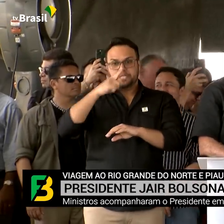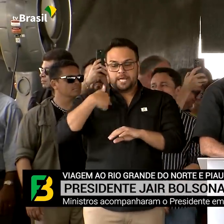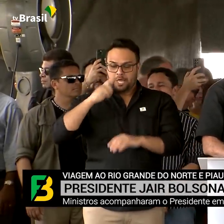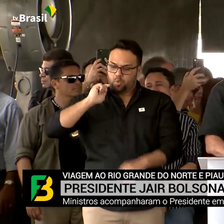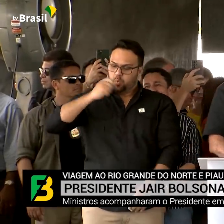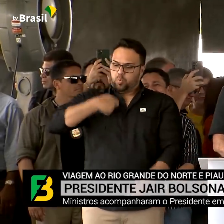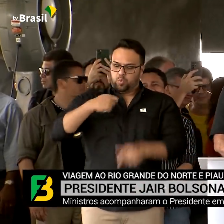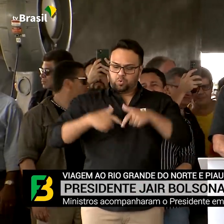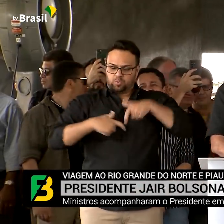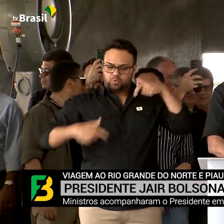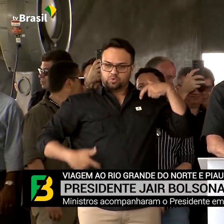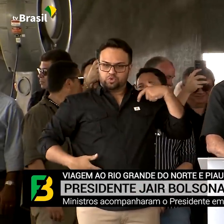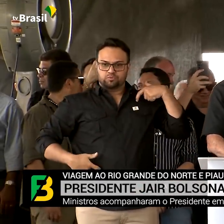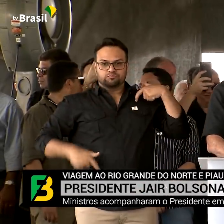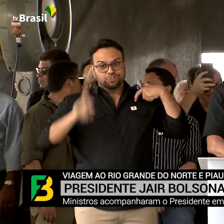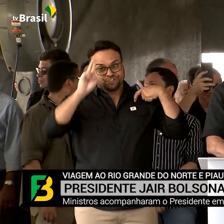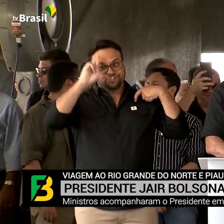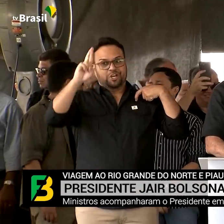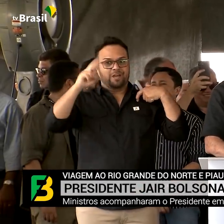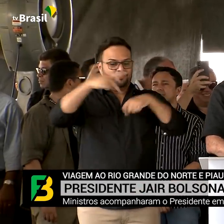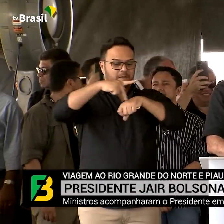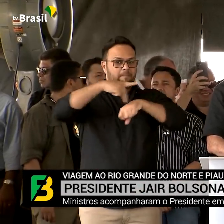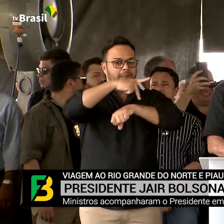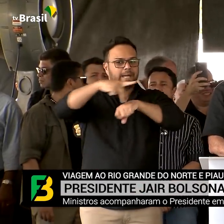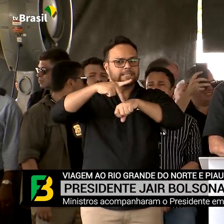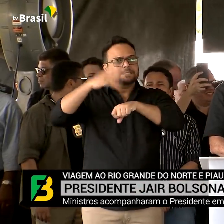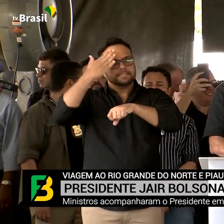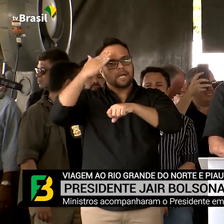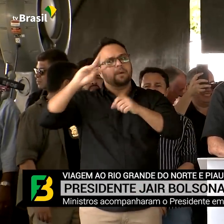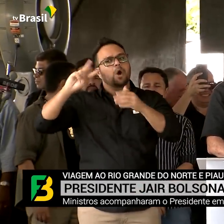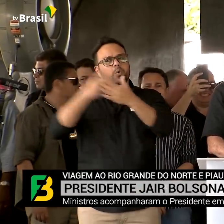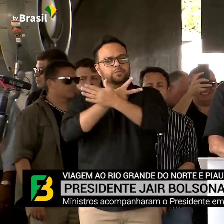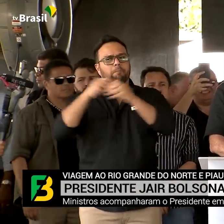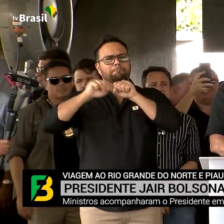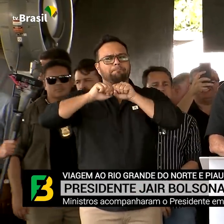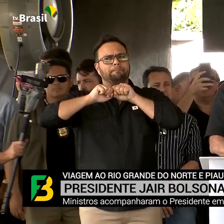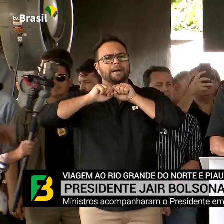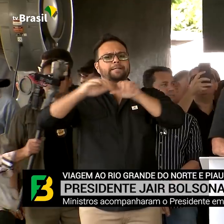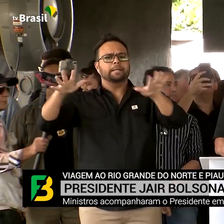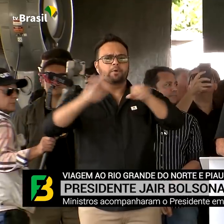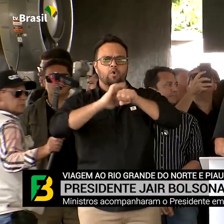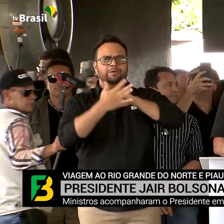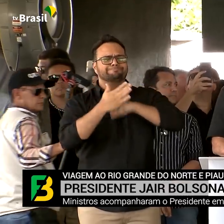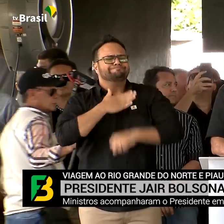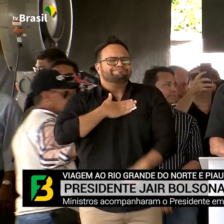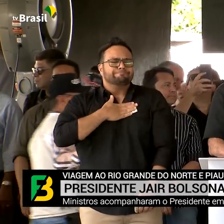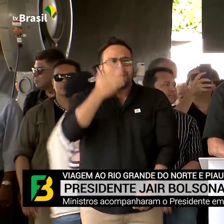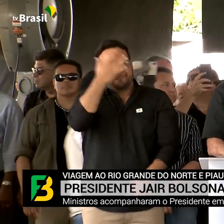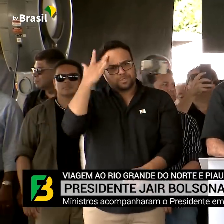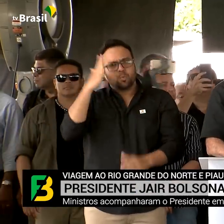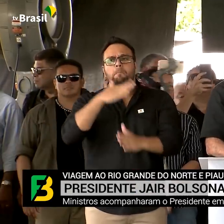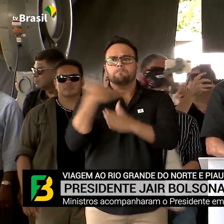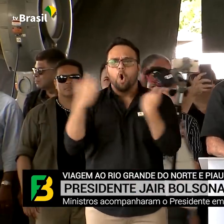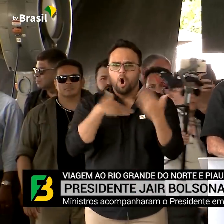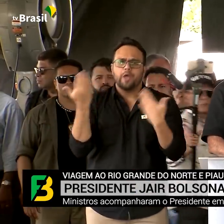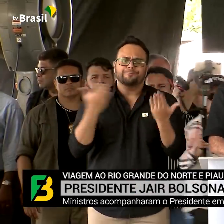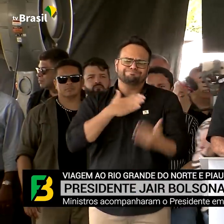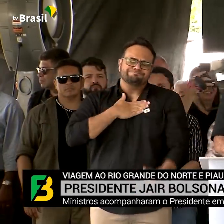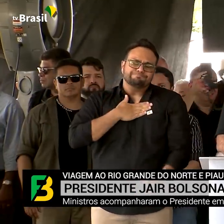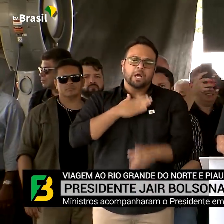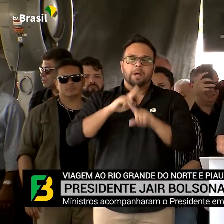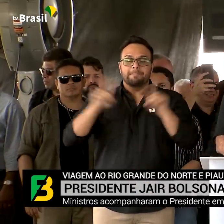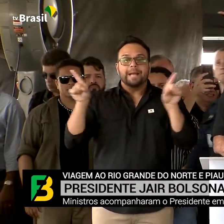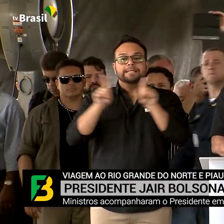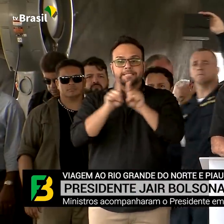Estado poderia ter. Enfrentamos uma pandemia, lamentamos as mortes, mas com consequências